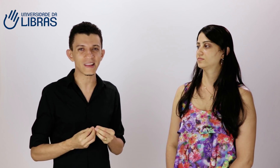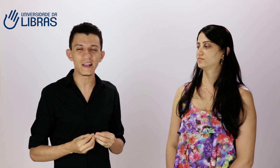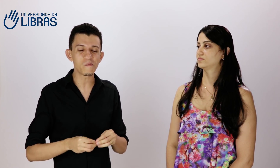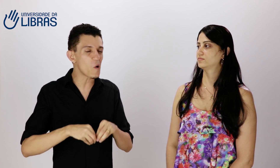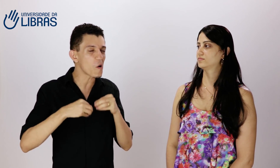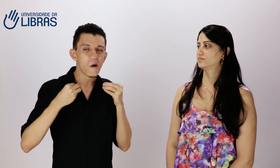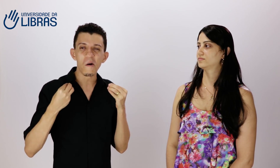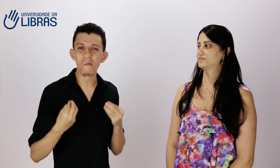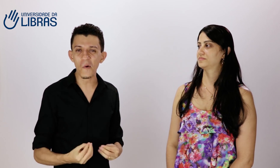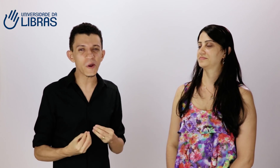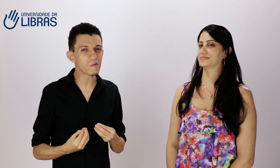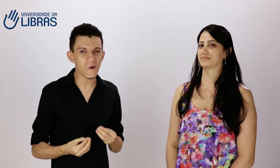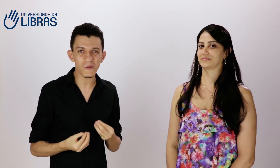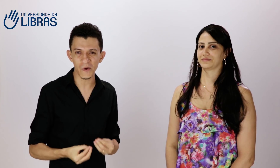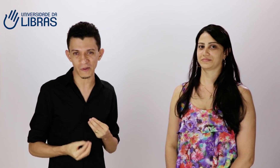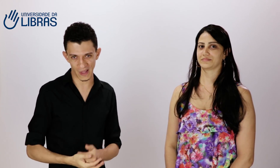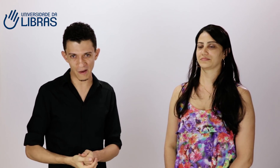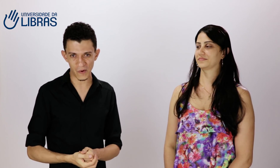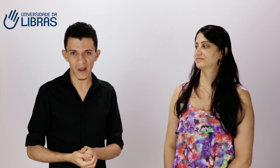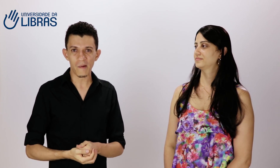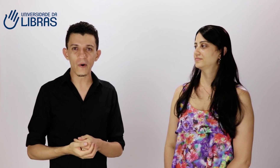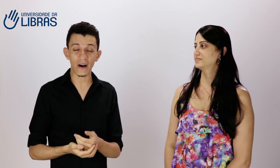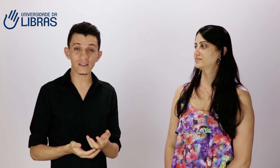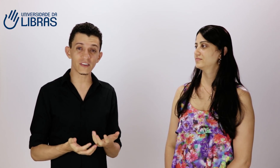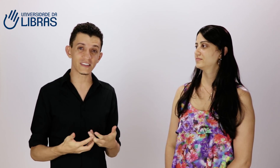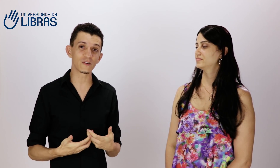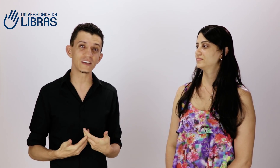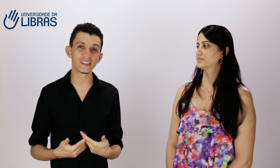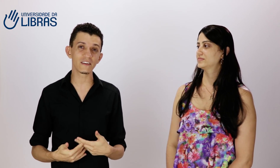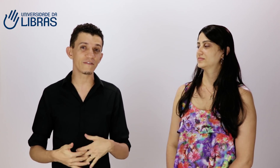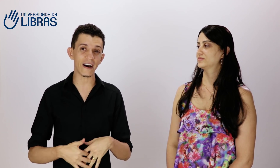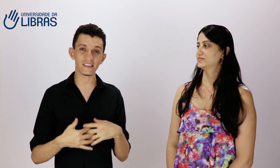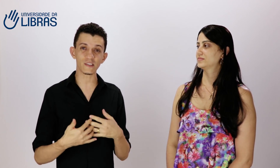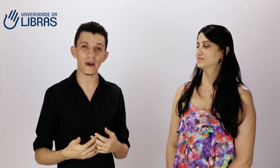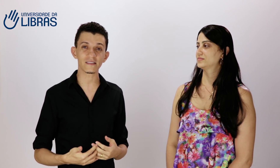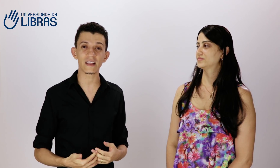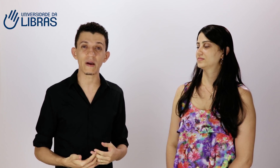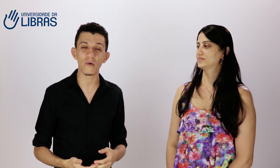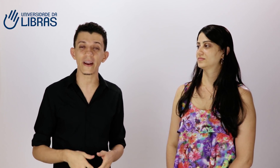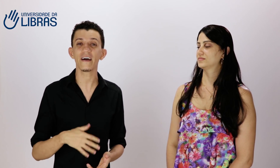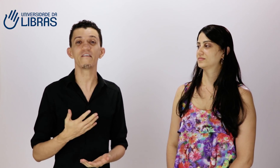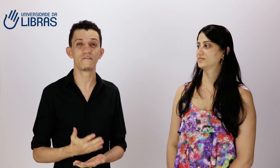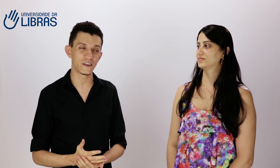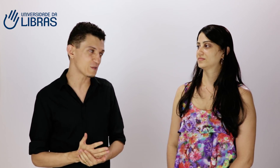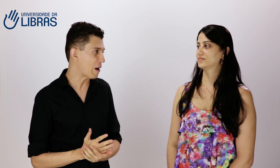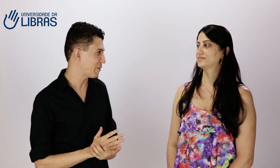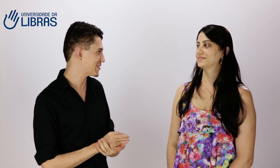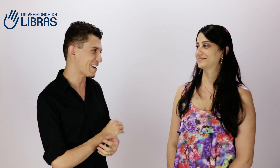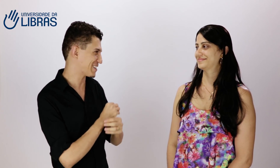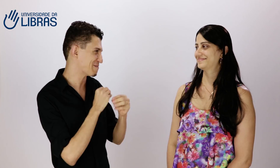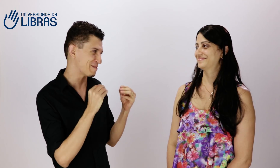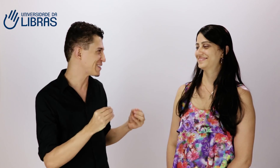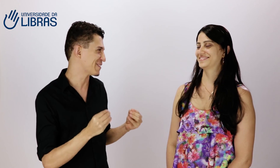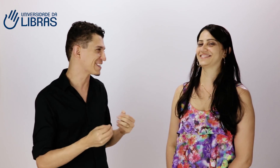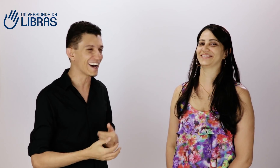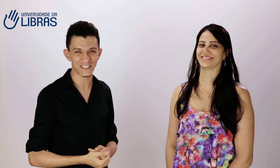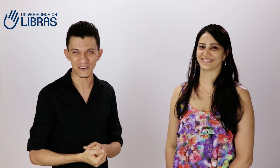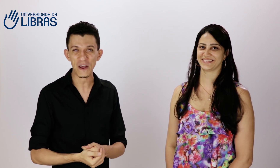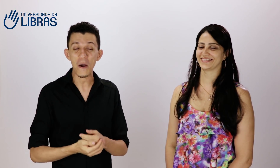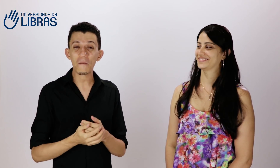ali por muito tempo, por causa que você está utilizando vários aspectos da memória visual. Isso é simplesmente fantástico,